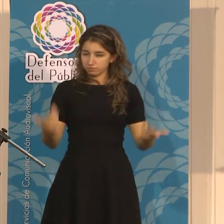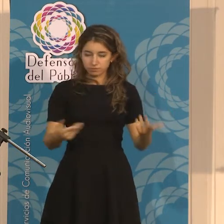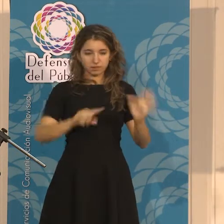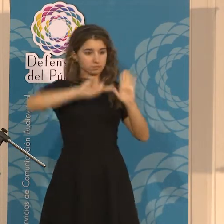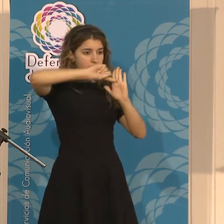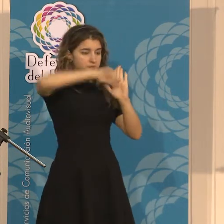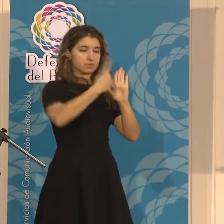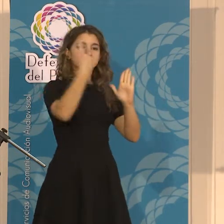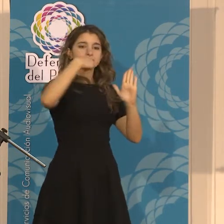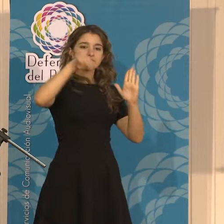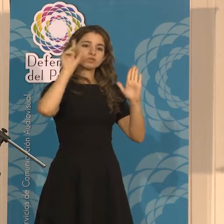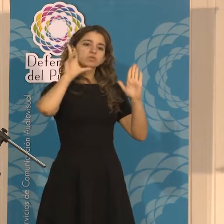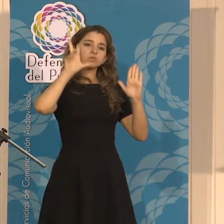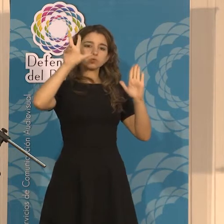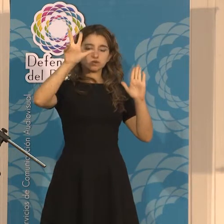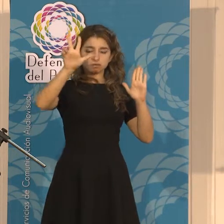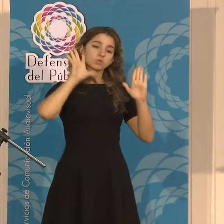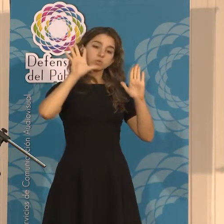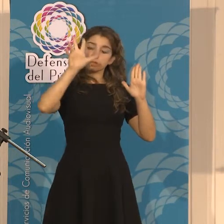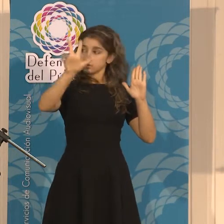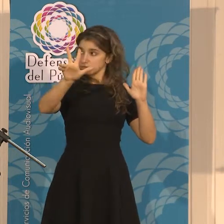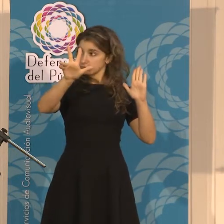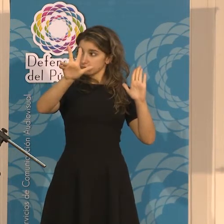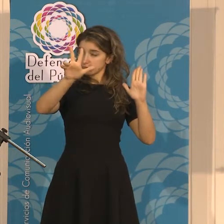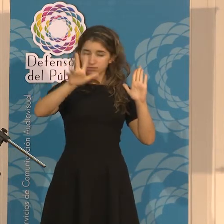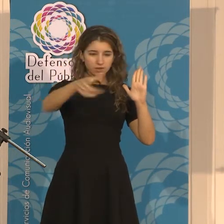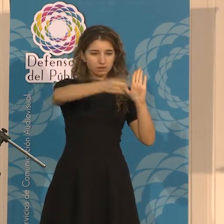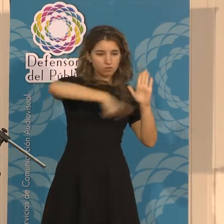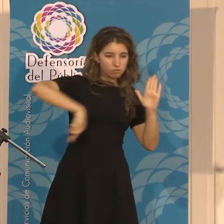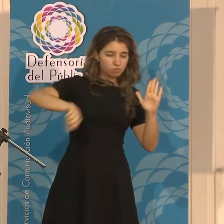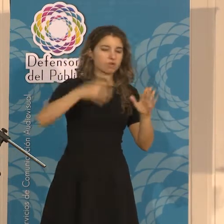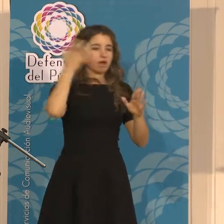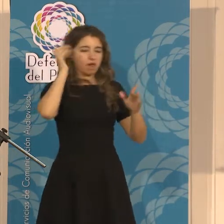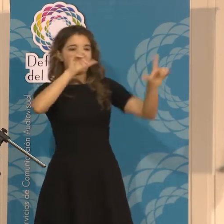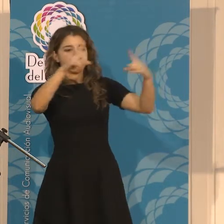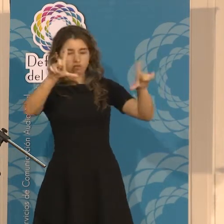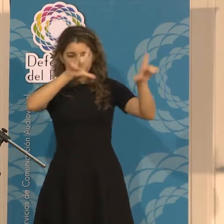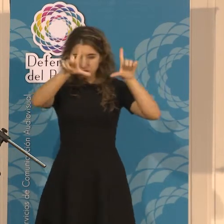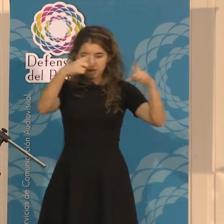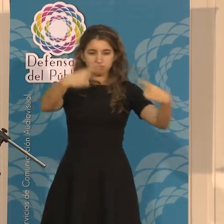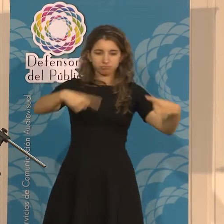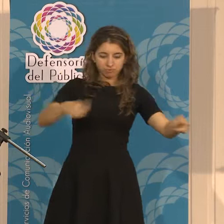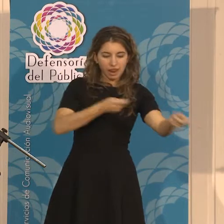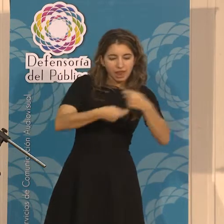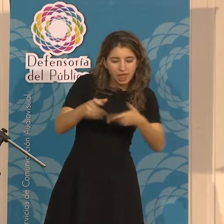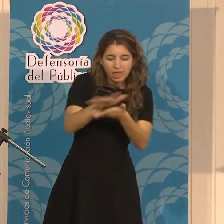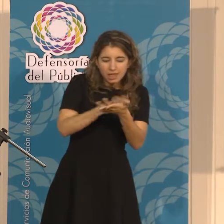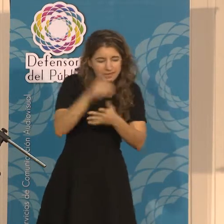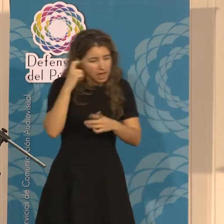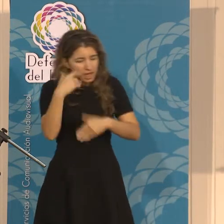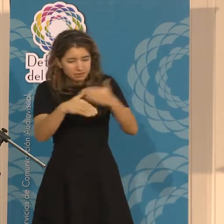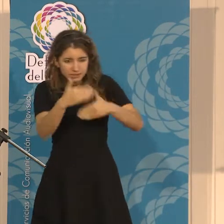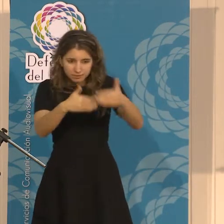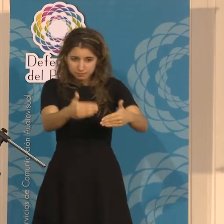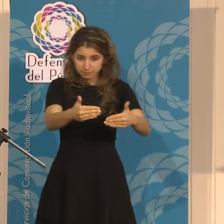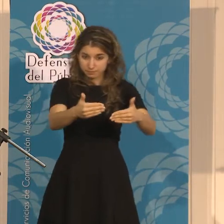153 mientras dure este proceso en que aprendamos desde los medios a generar estrategias comerciales que era necesario